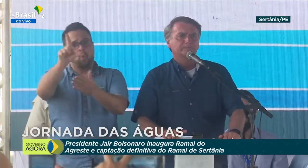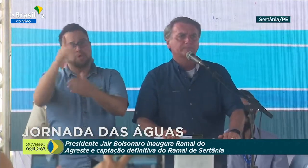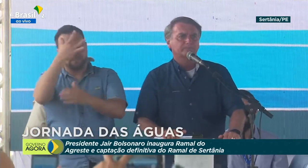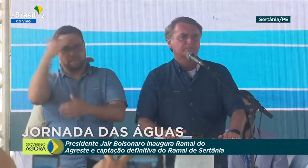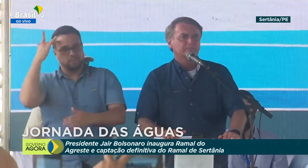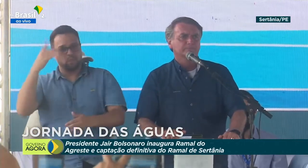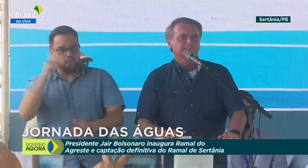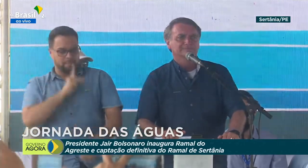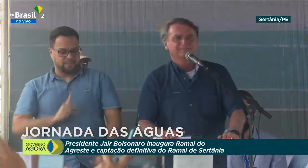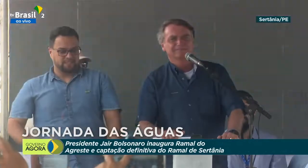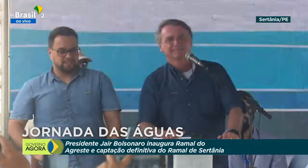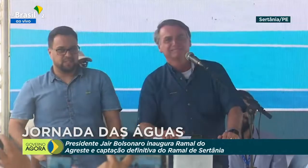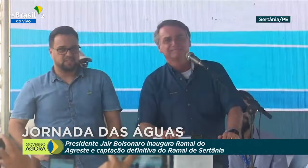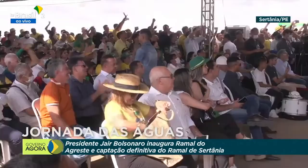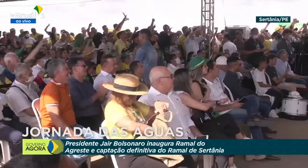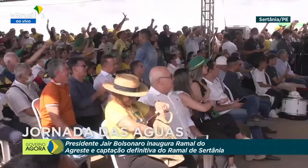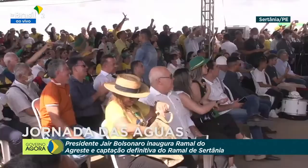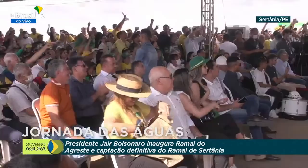tenha